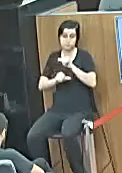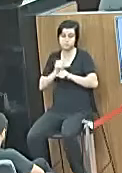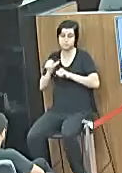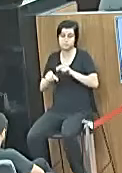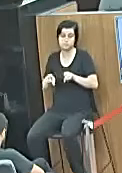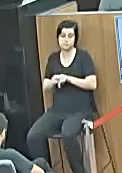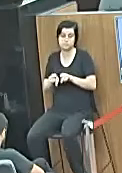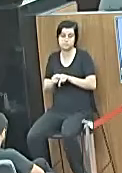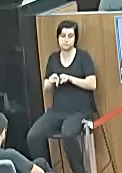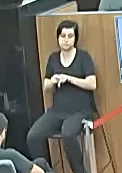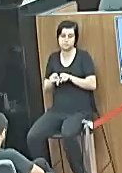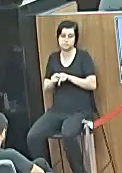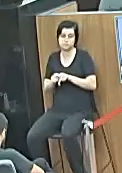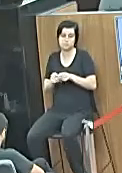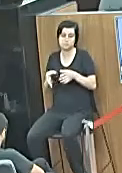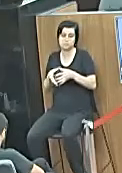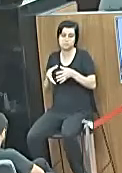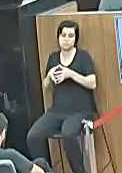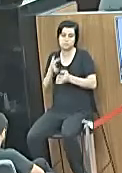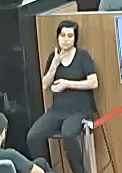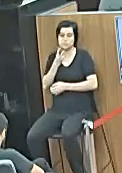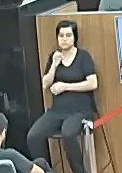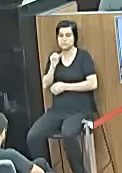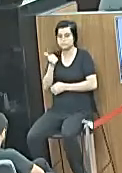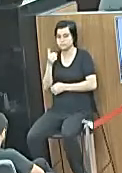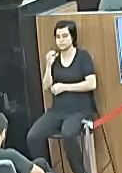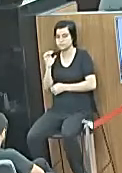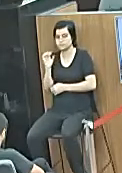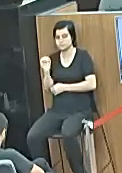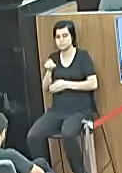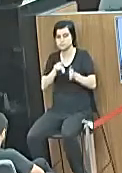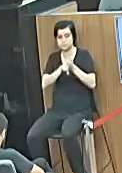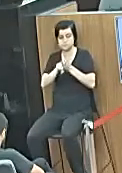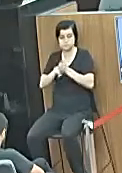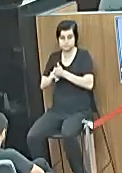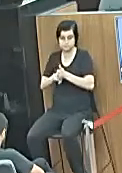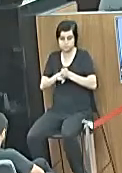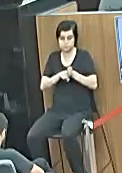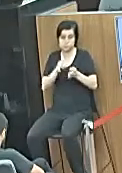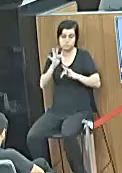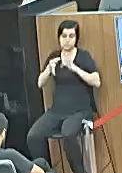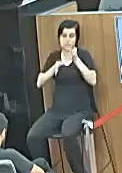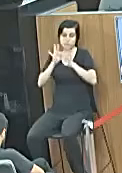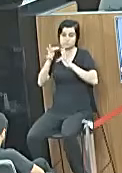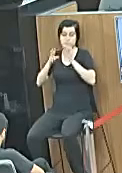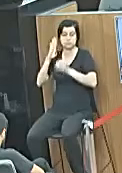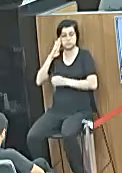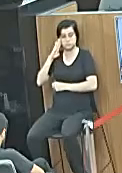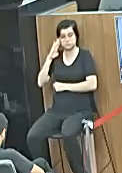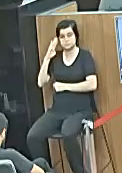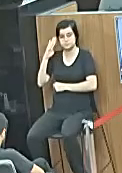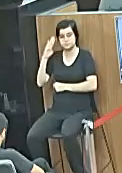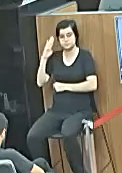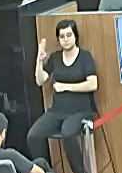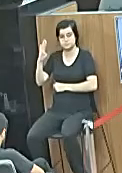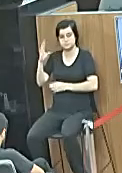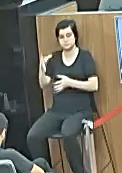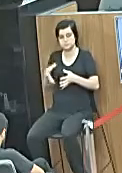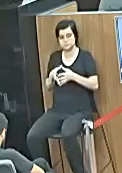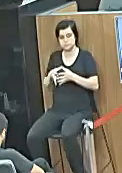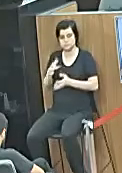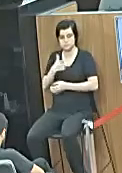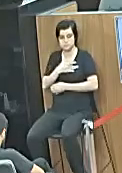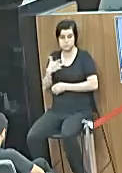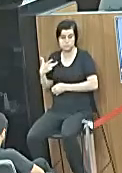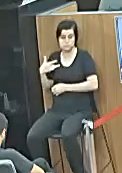escopo da ação 4010 indução à pesquisa e desenvolvimento tecnológico prioritariamente nas áreas de saúde